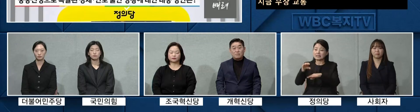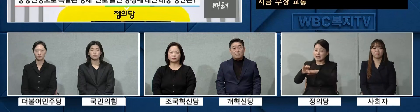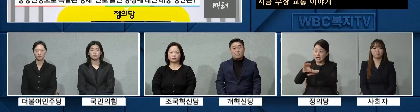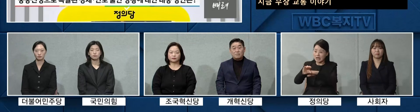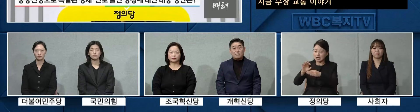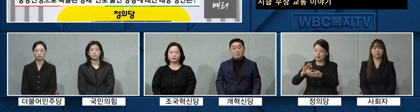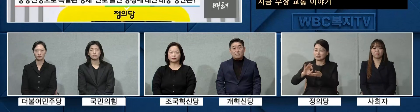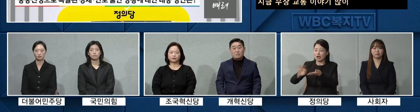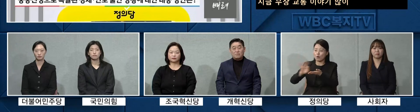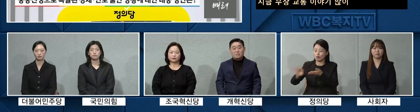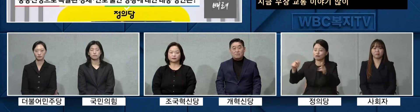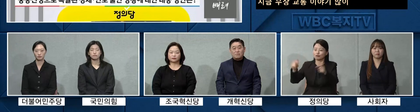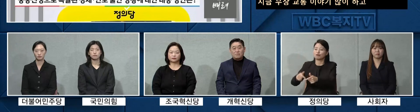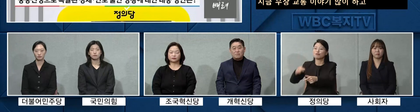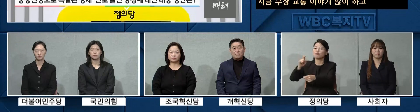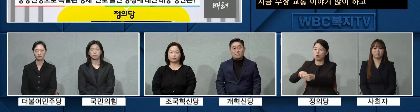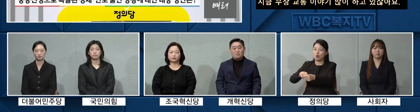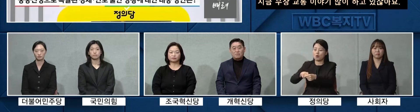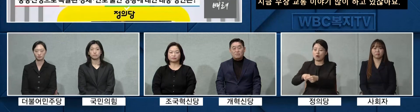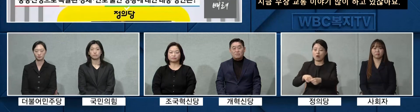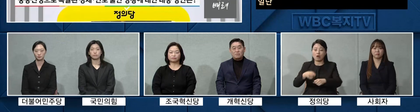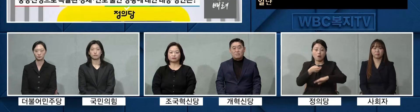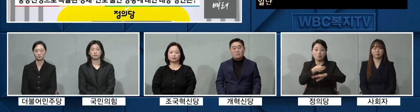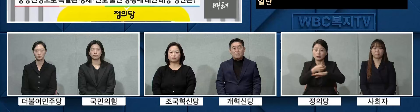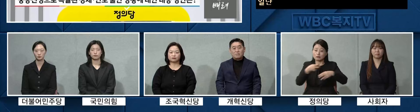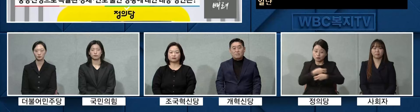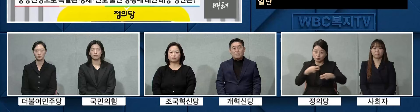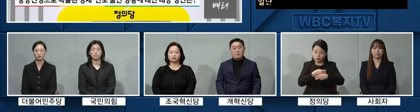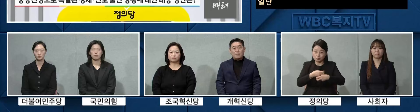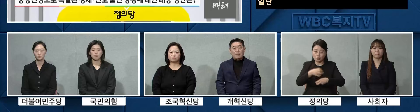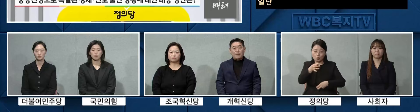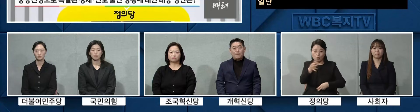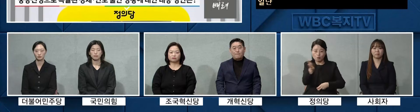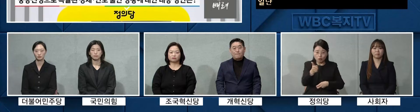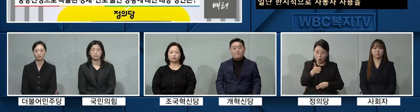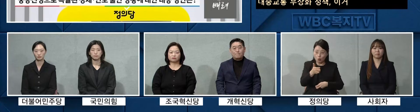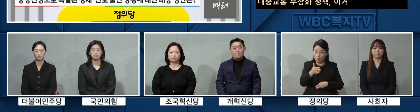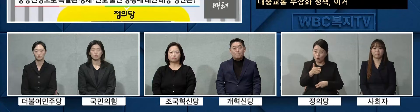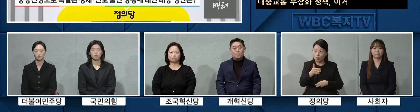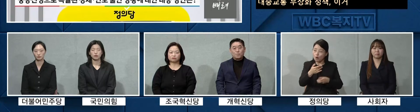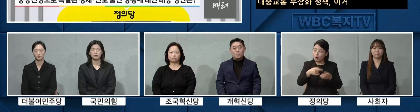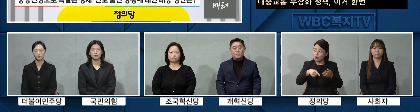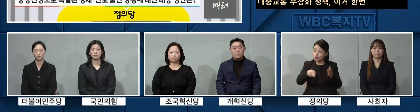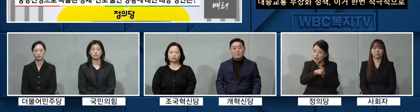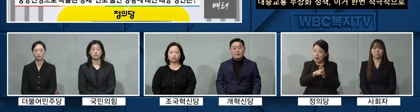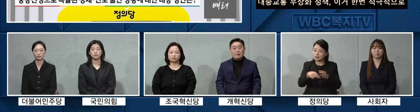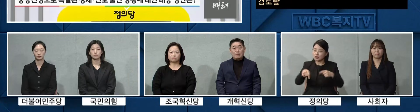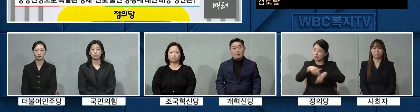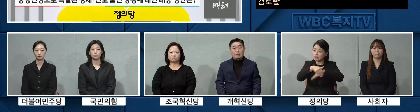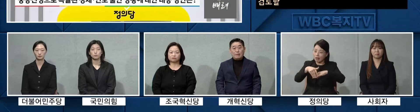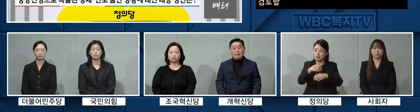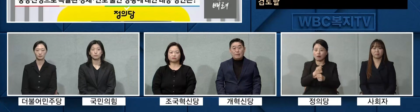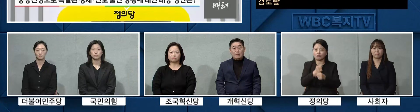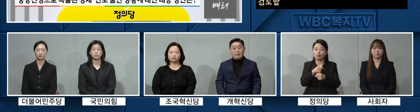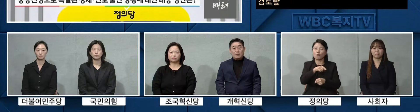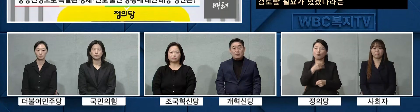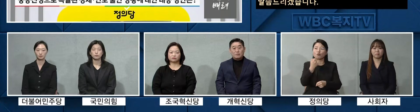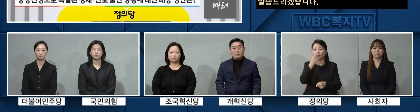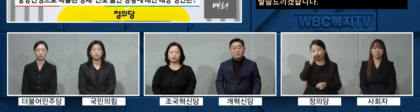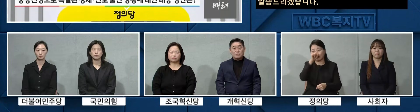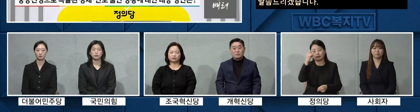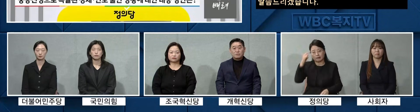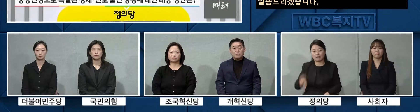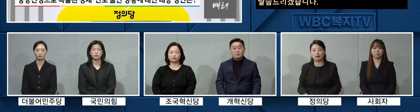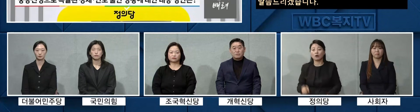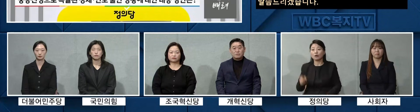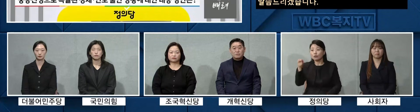위한 대중교통 무상화 정책, 이거 한번 적극적으로 검토할 필요가 있겠다라는 말씀을 드리겠습니다. 그리고 이어서